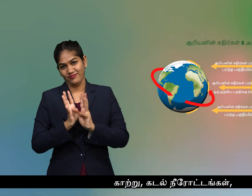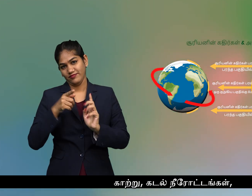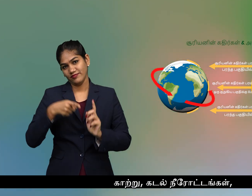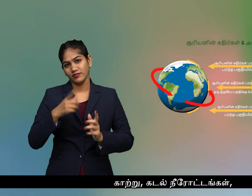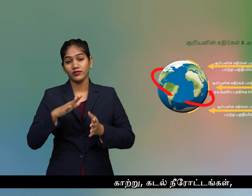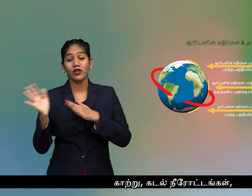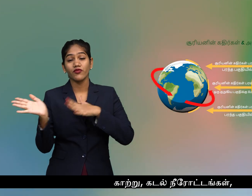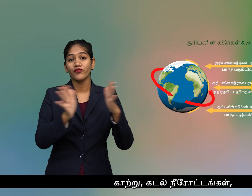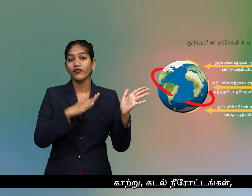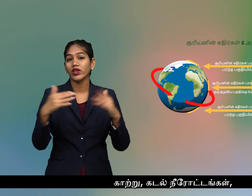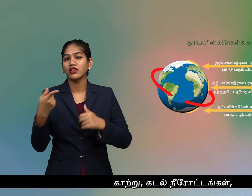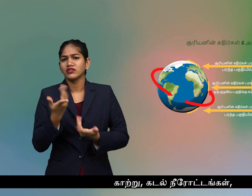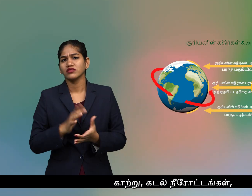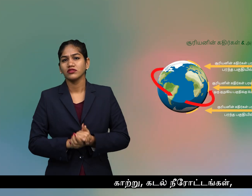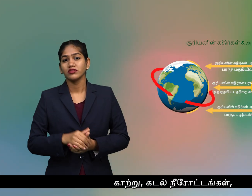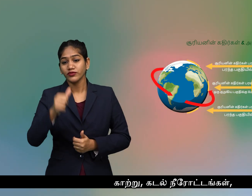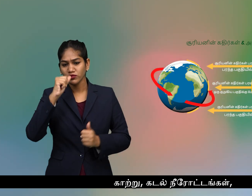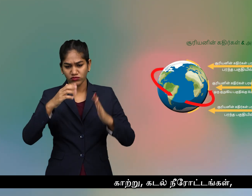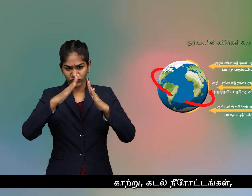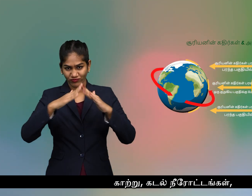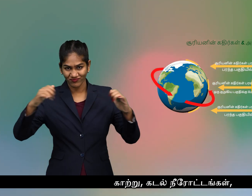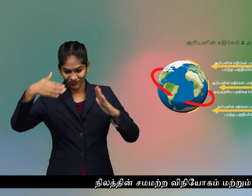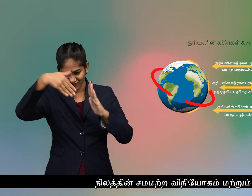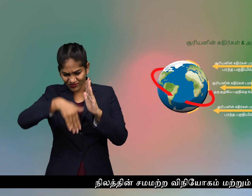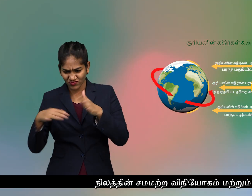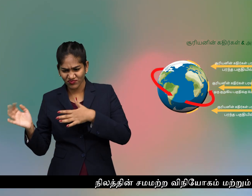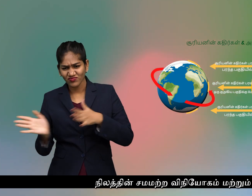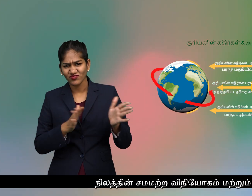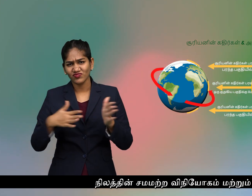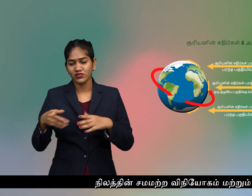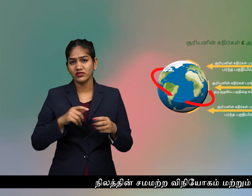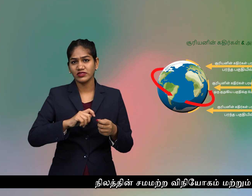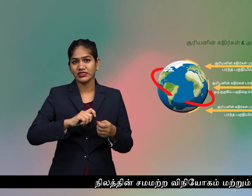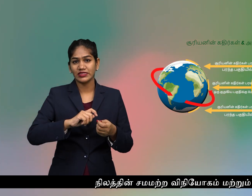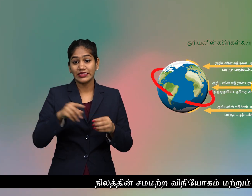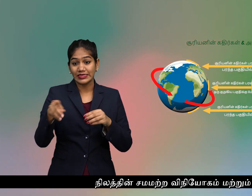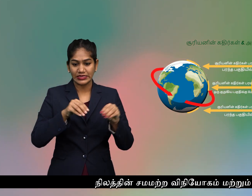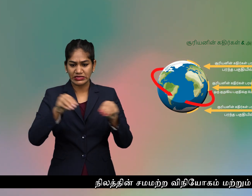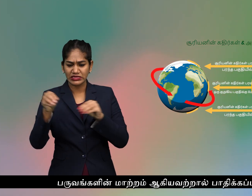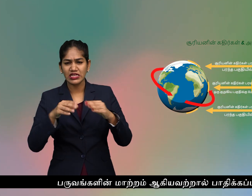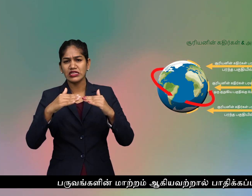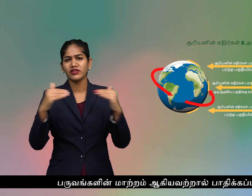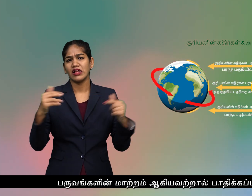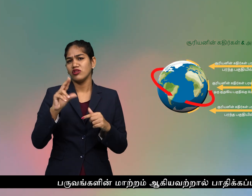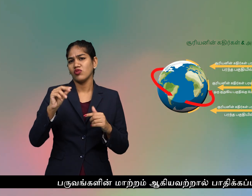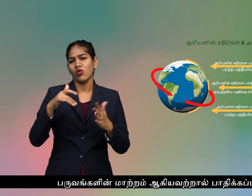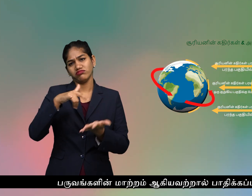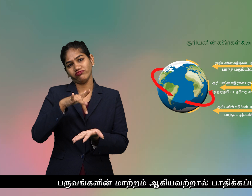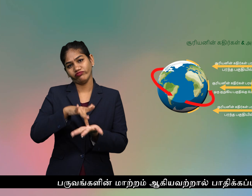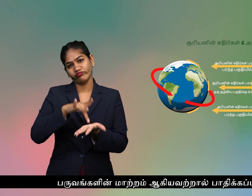காற்று, கடல் நீரோட்டங்கள், நிலத்தின் சமமற்ற விநியோகம் மற்றும் பருவங்களின் மாற்றம்